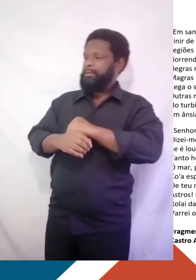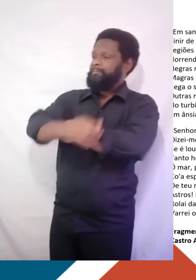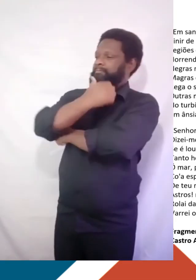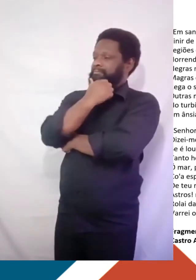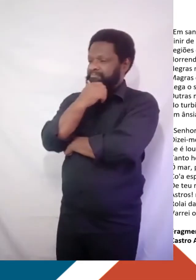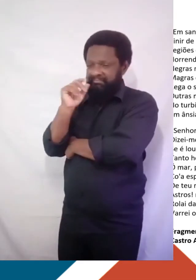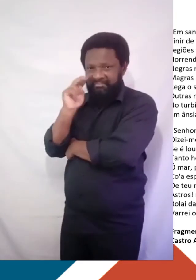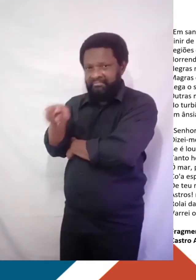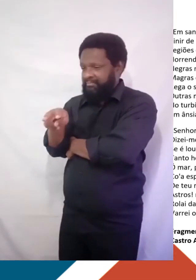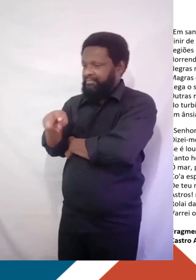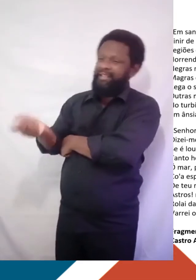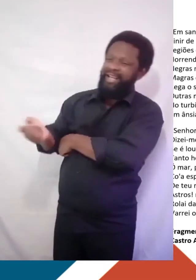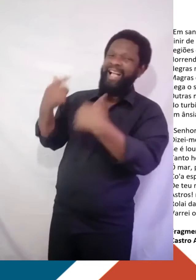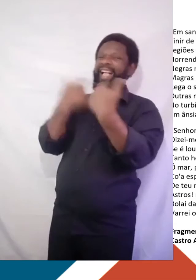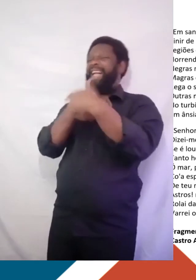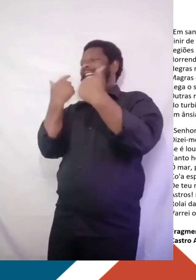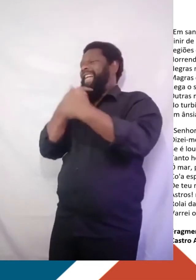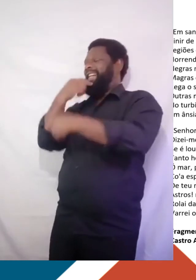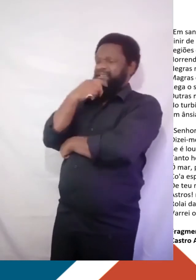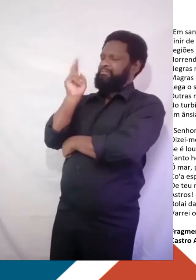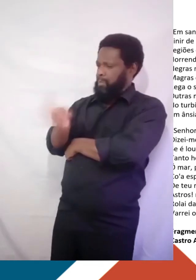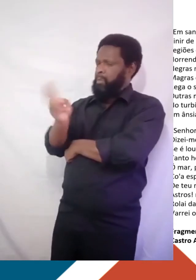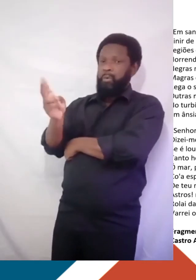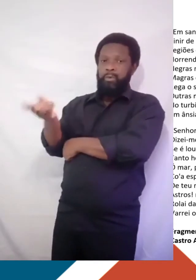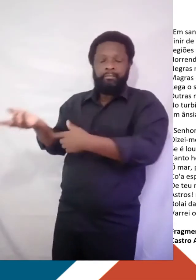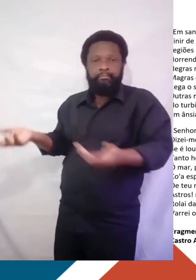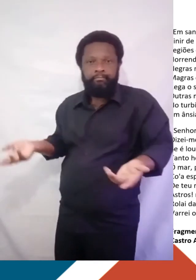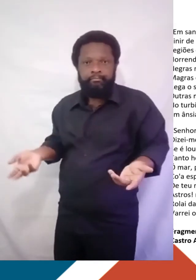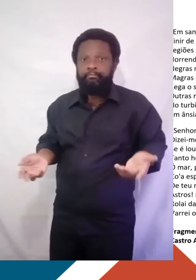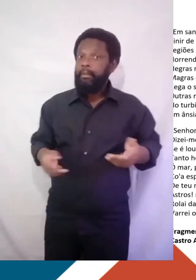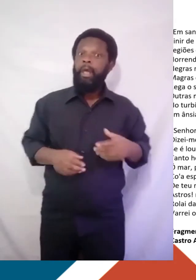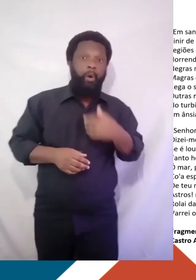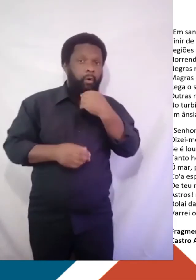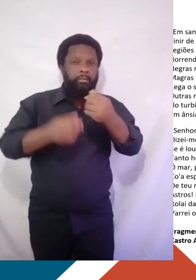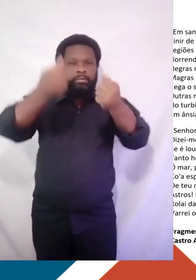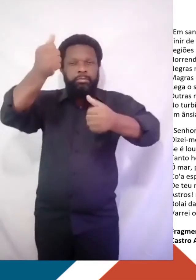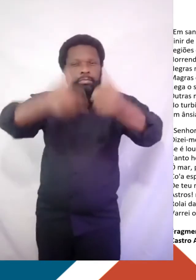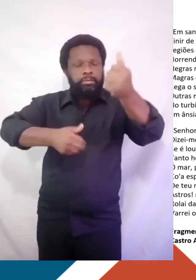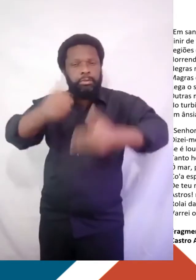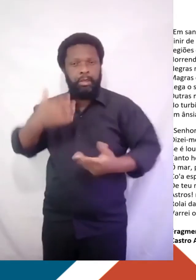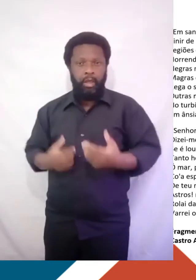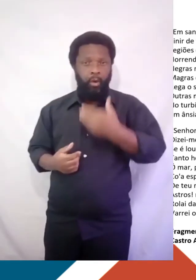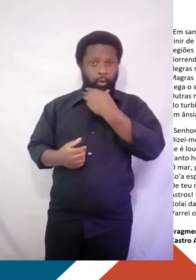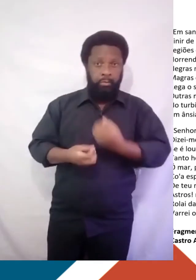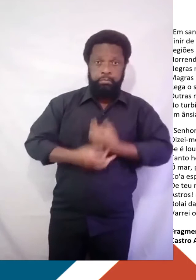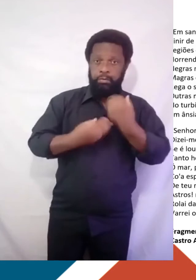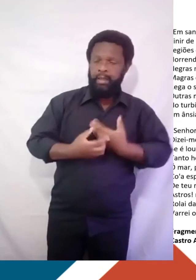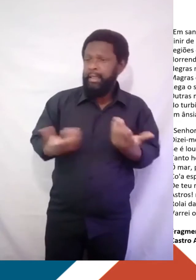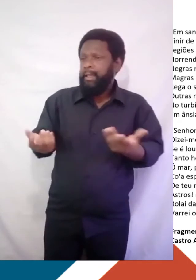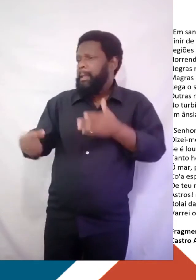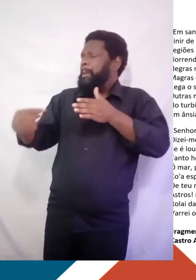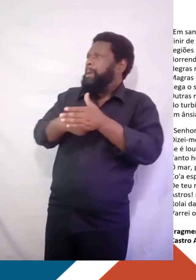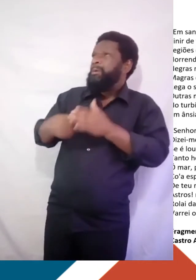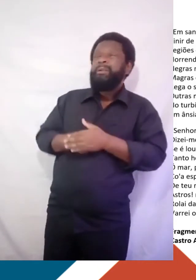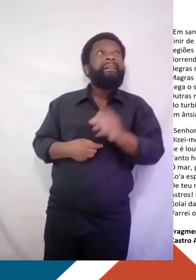próprio capitão riem-se e dão continuidade àquele horror. Depois de descrever tal cena, o eu lírico se